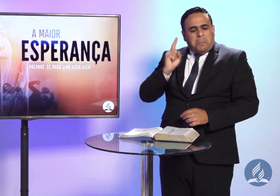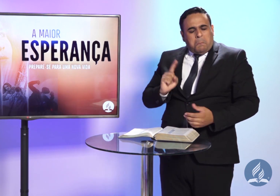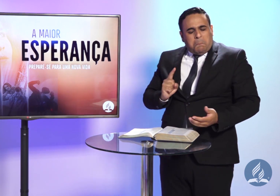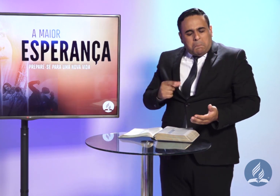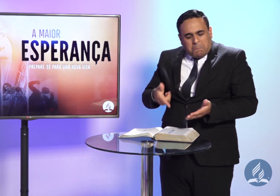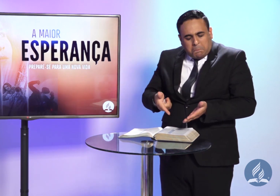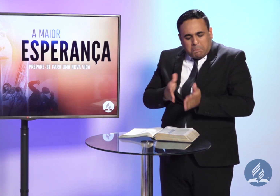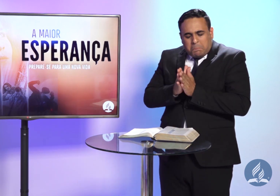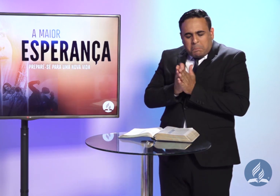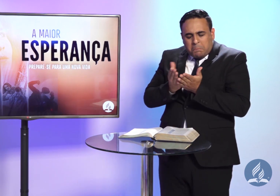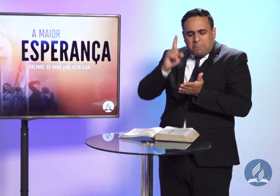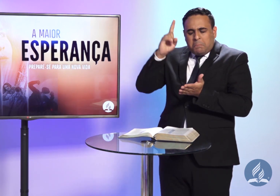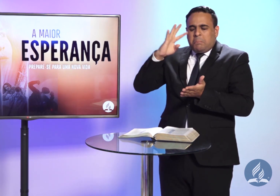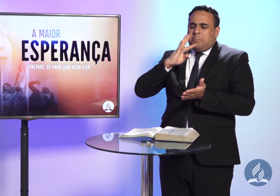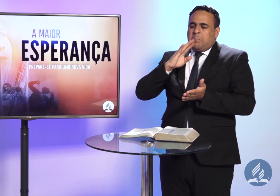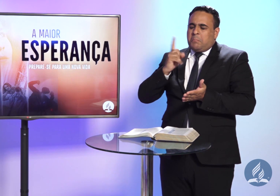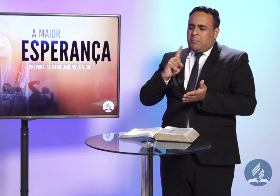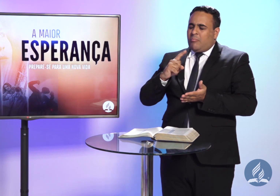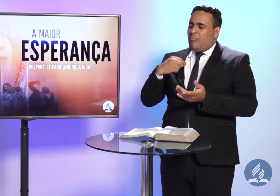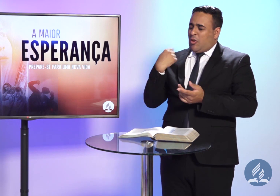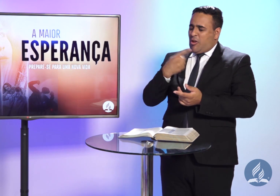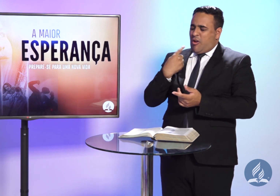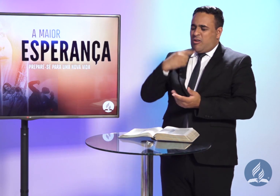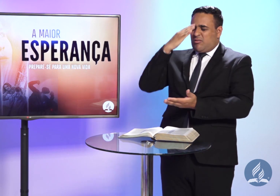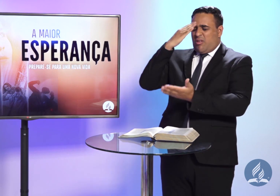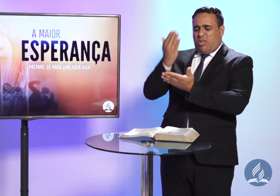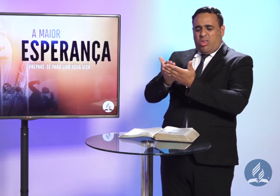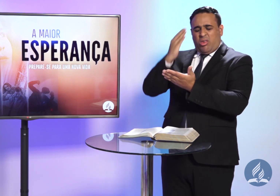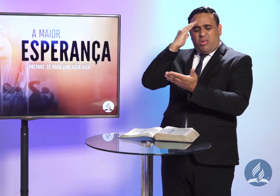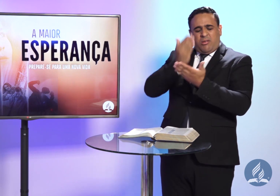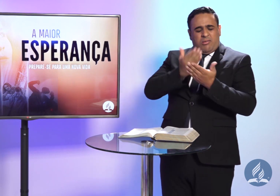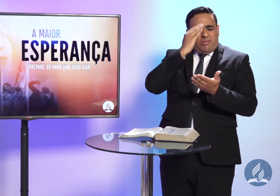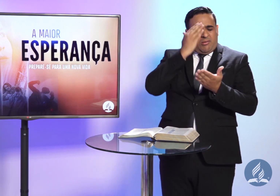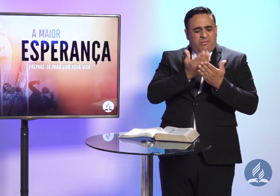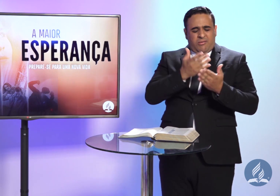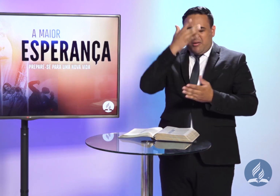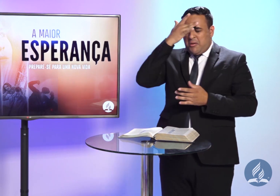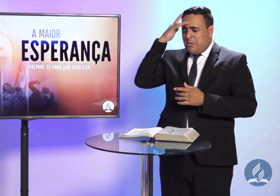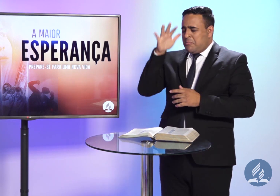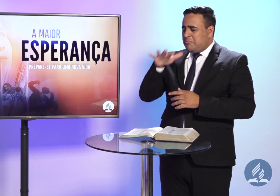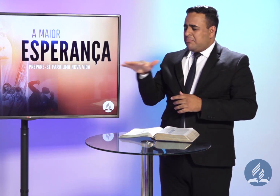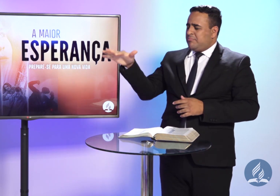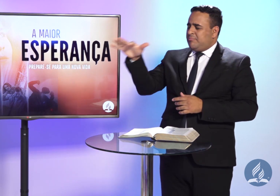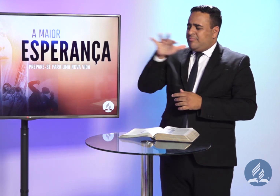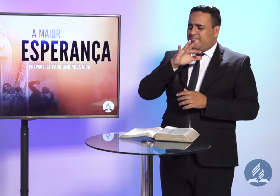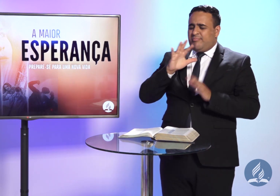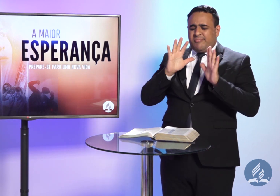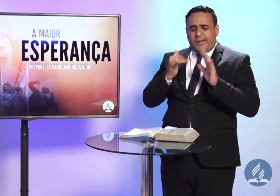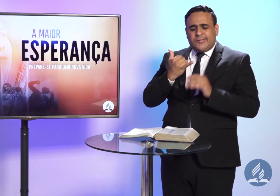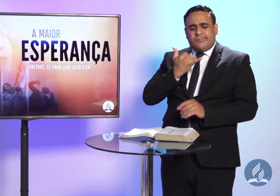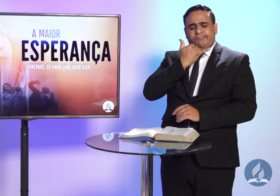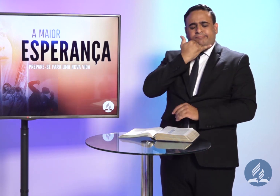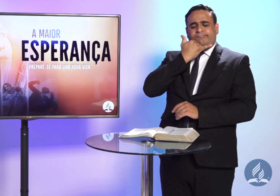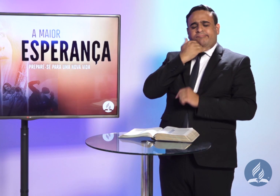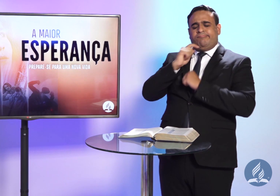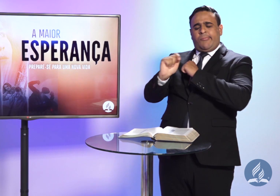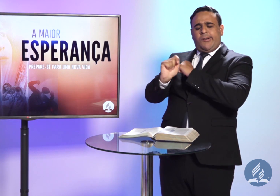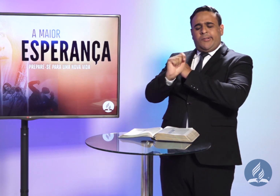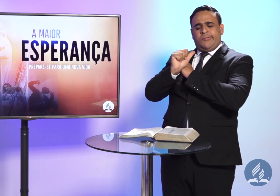abençoando, continua nos guiando. Muitas pessoas não sabem da sua verdade e muitas pessoas são enganadas, assim como eu